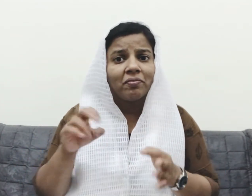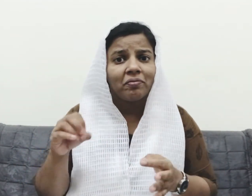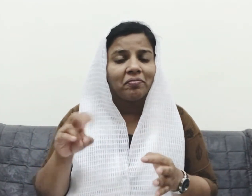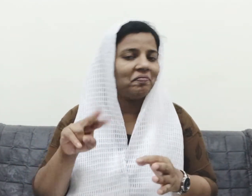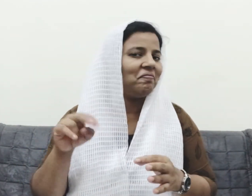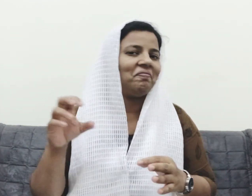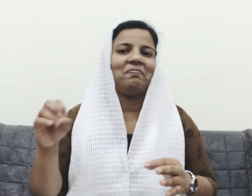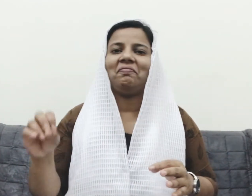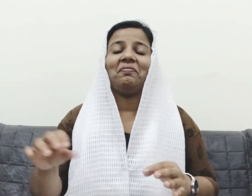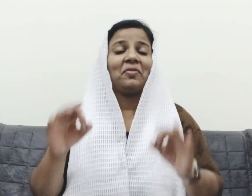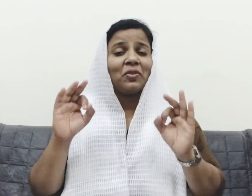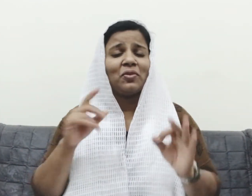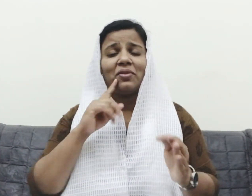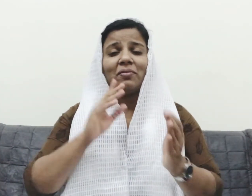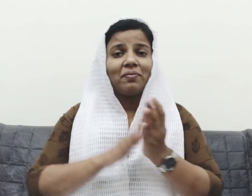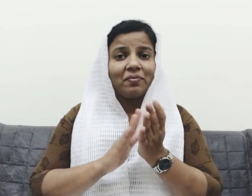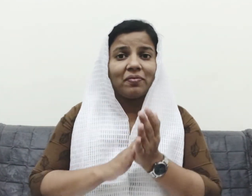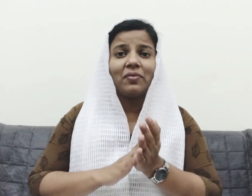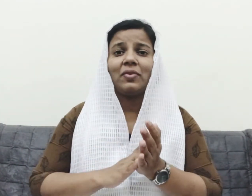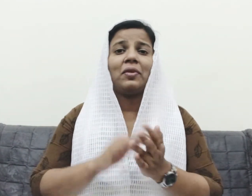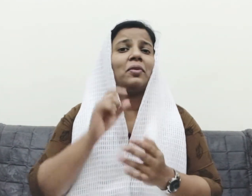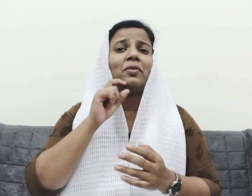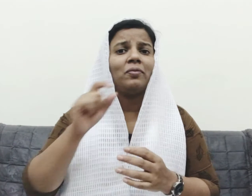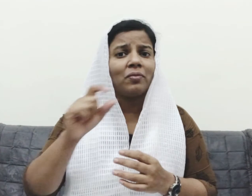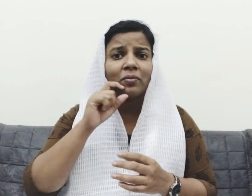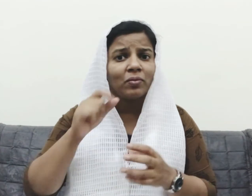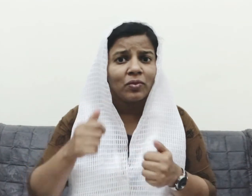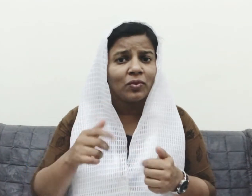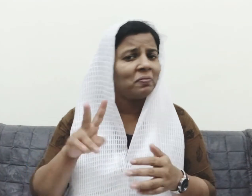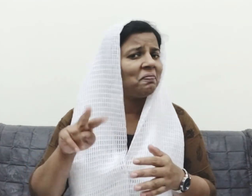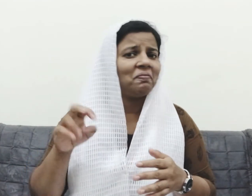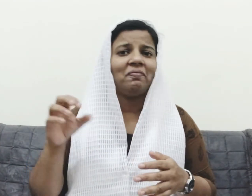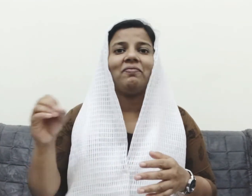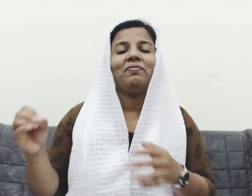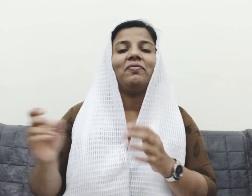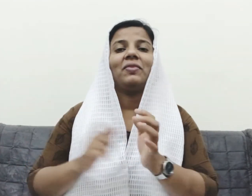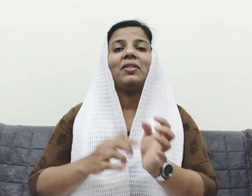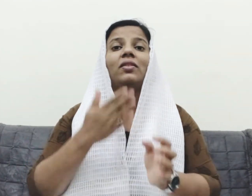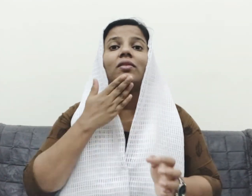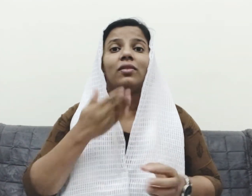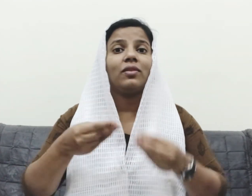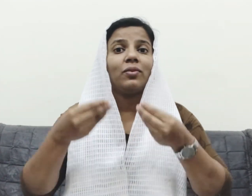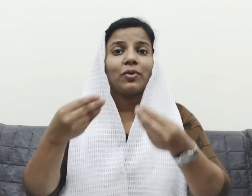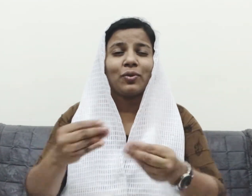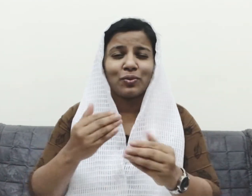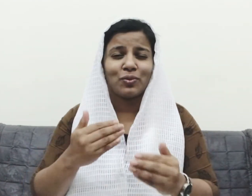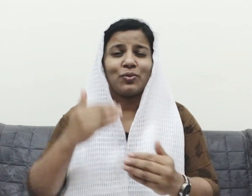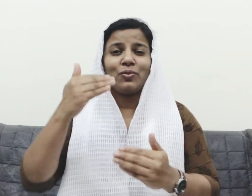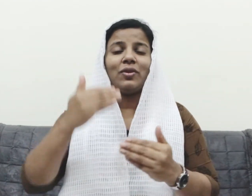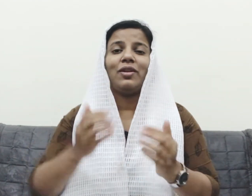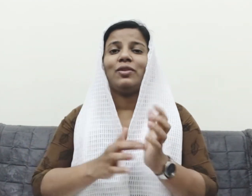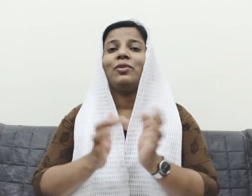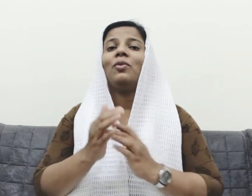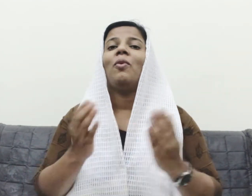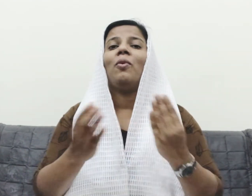പറ്റുന്നത്? എത്ര സ്തുതിച്ചാലും മതി വരുമോ? പിറുപിറുക്കാൻ പറ്റുമോ? അമേൻ. കർത്താവിന് നന്ദി പറയാതിരിക്കാൻ പറ്റുമോ? കർത്താവിനോട് കുറച്ചുകൂടെ അടുത്തിരിക്കാതിരിക്കാൻ പറ്റുമോ?